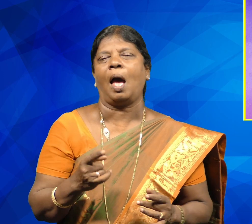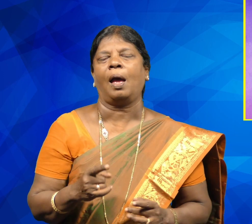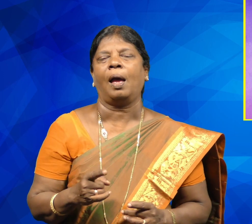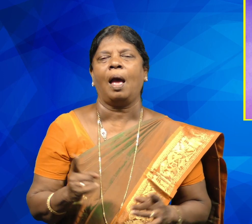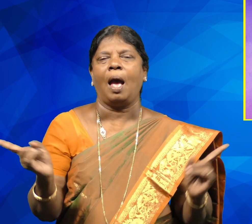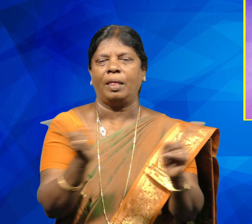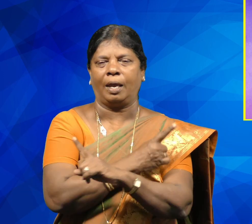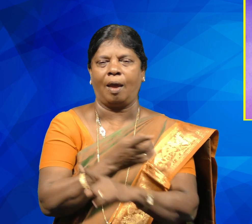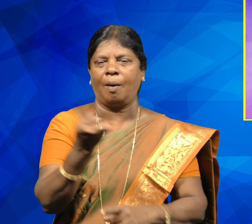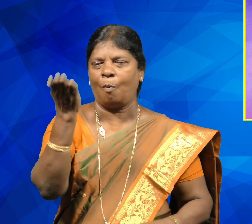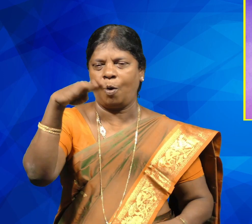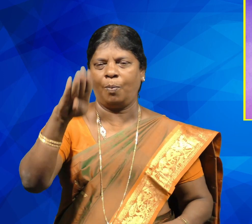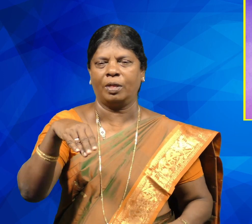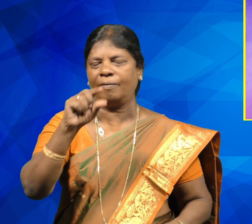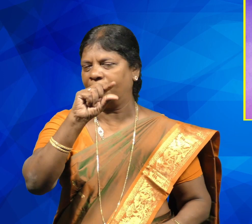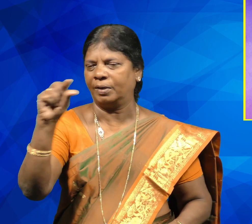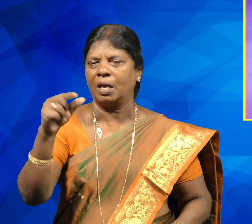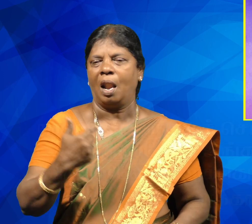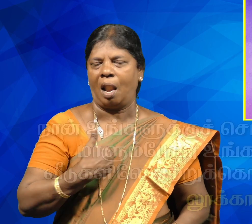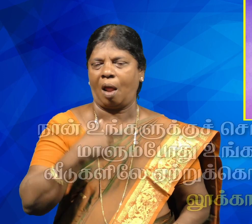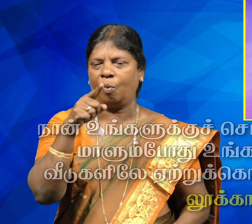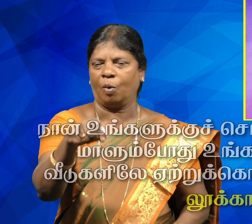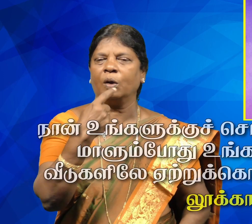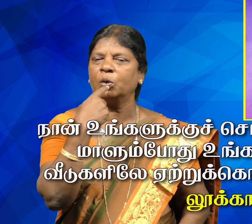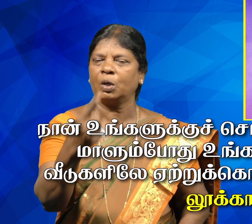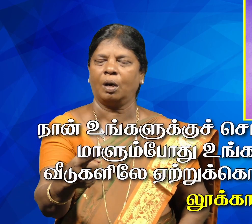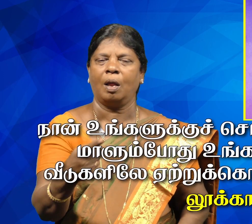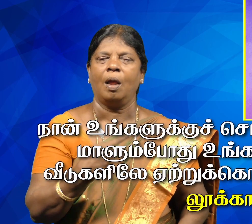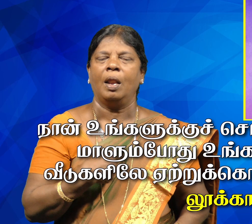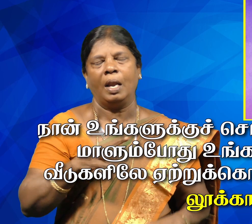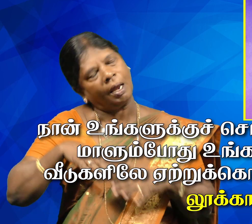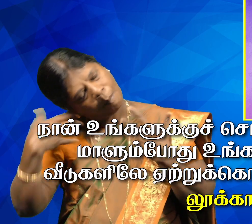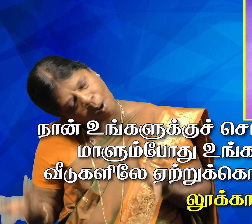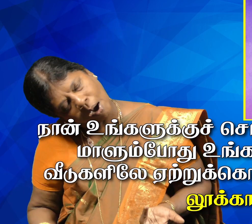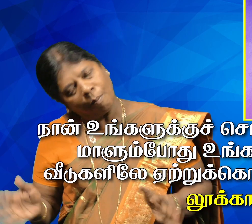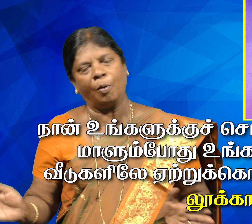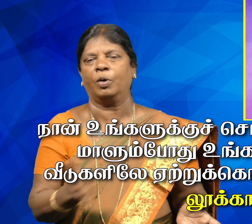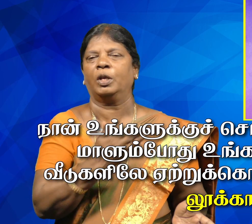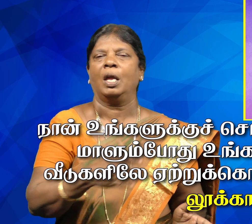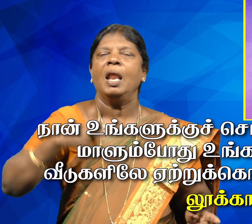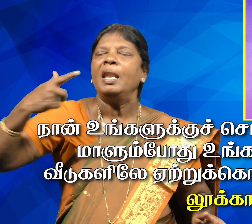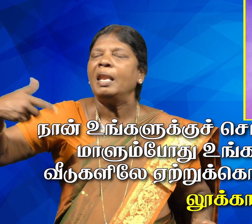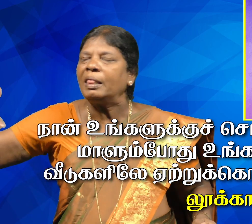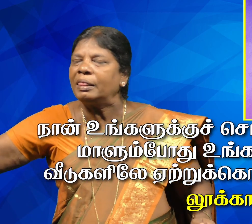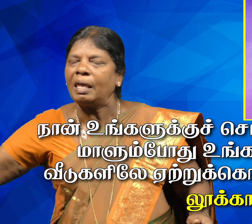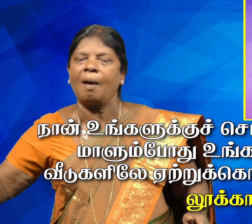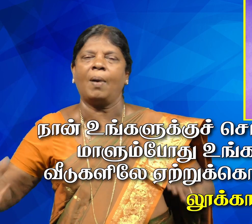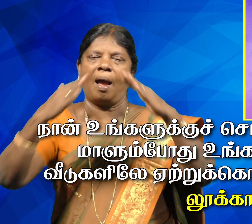16 அதிகாரம் 9 வசனத்தில், நான் உங்களுக்கு சொல்கிறேன், நீங்கள் மாளும் போது